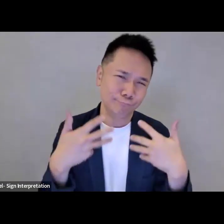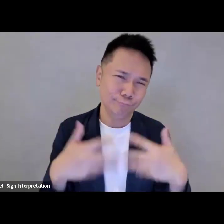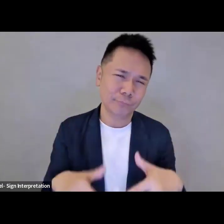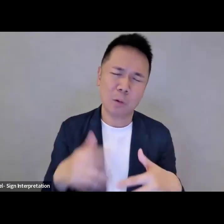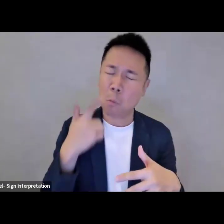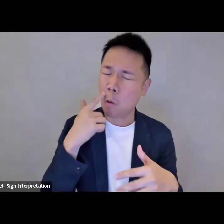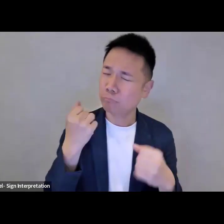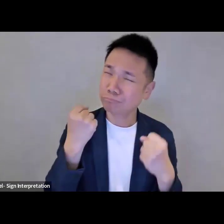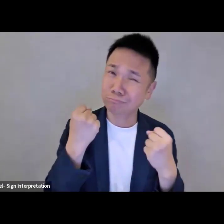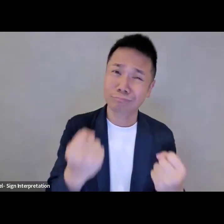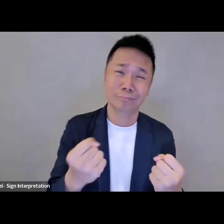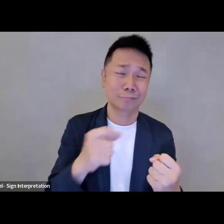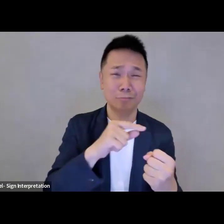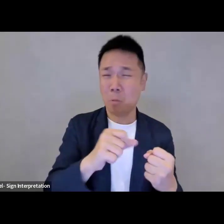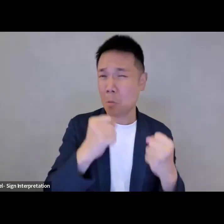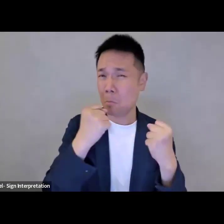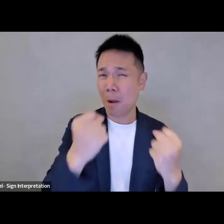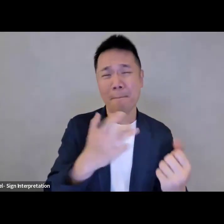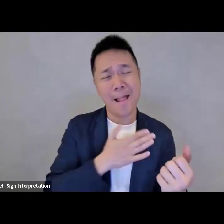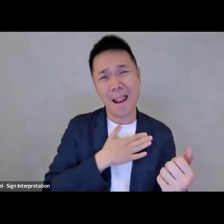发声，